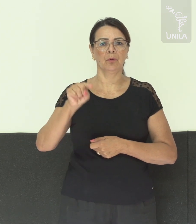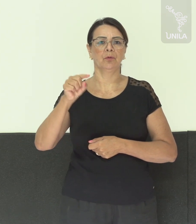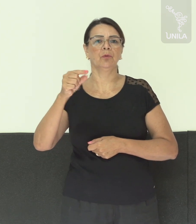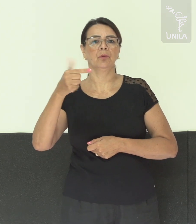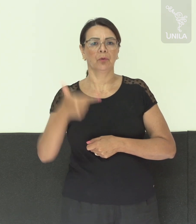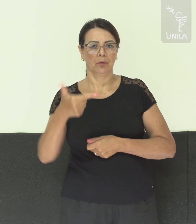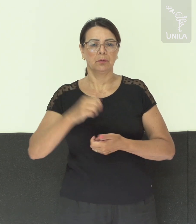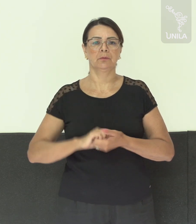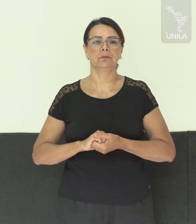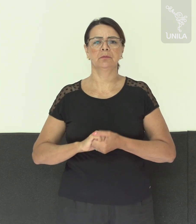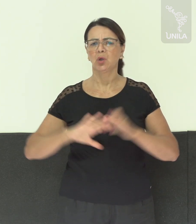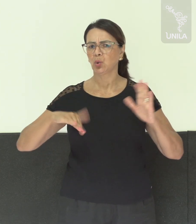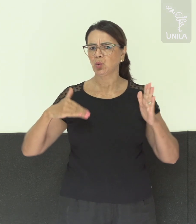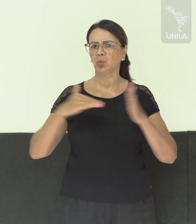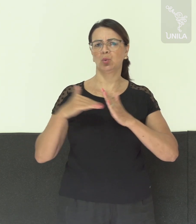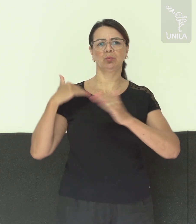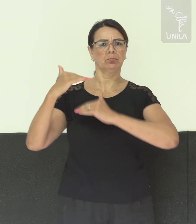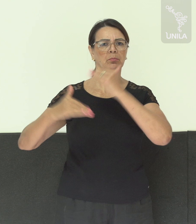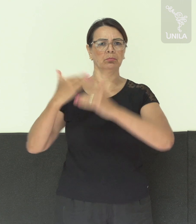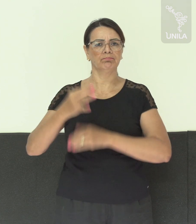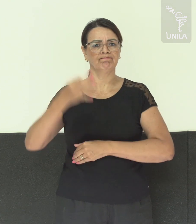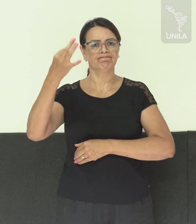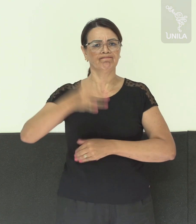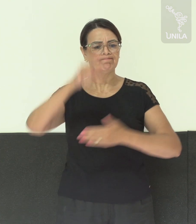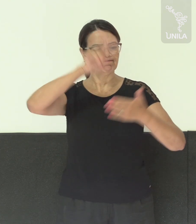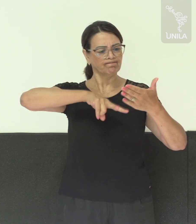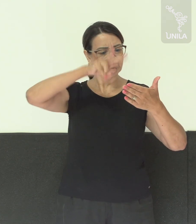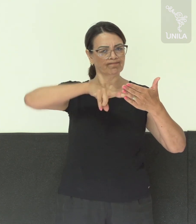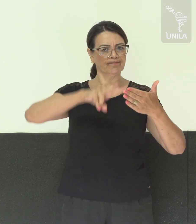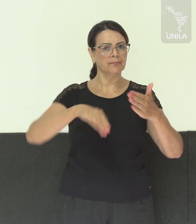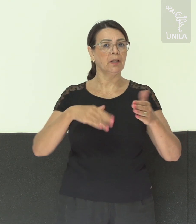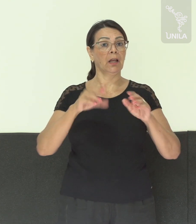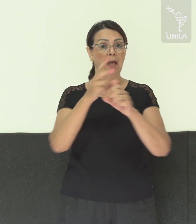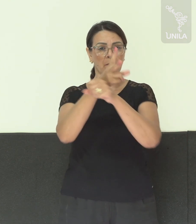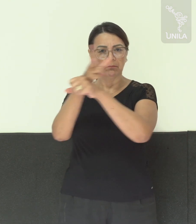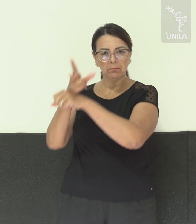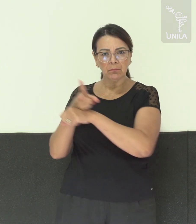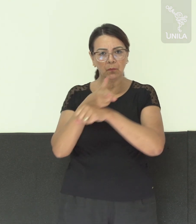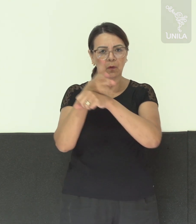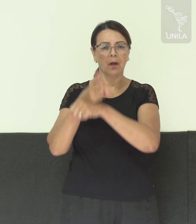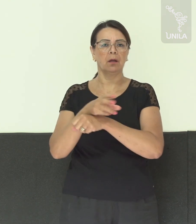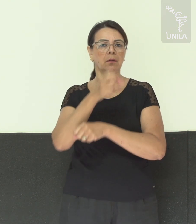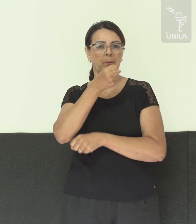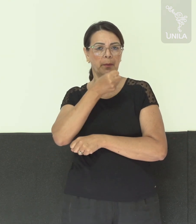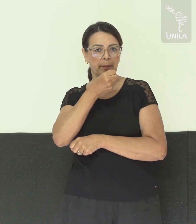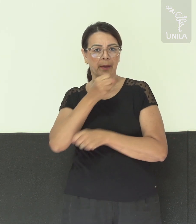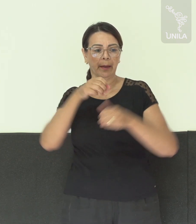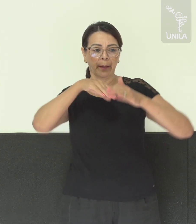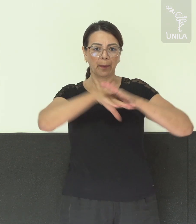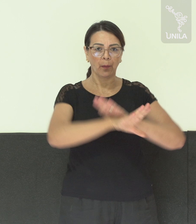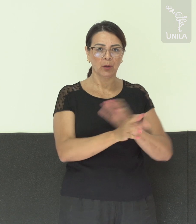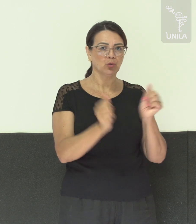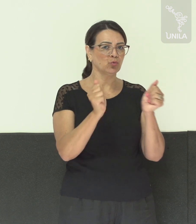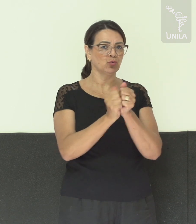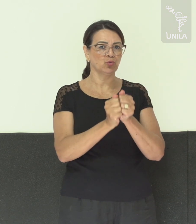7.3.10.12. Todo o processo de aferição será integralmente gravado em áudio e vídeo e arquivado junto